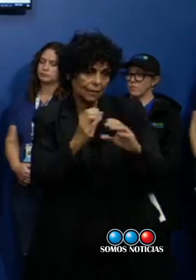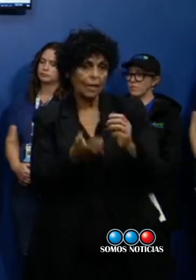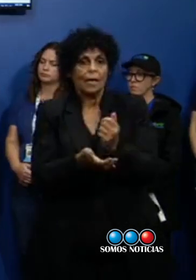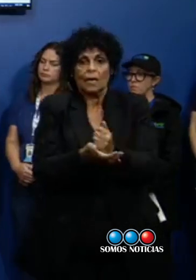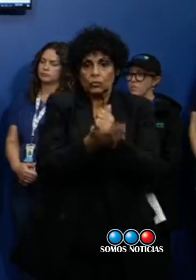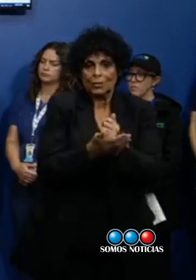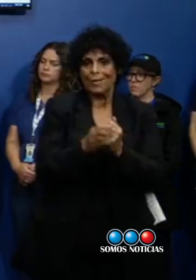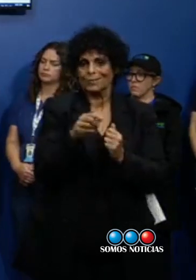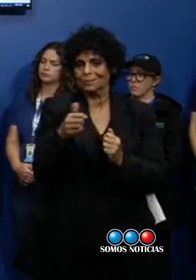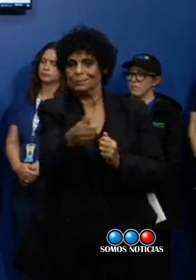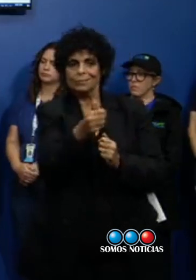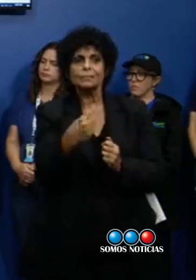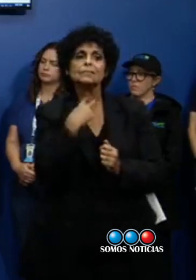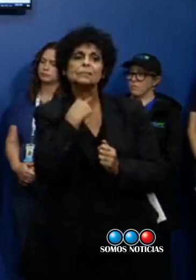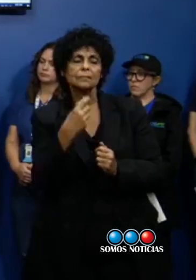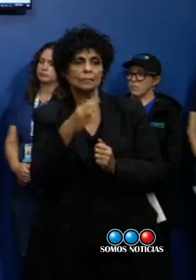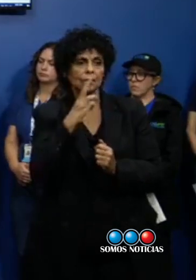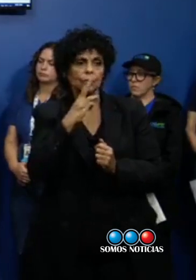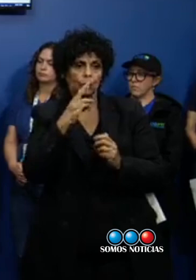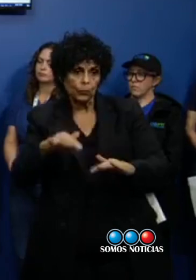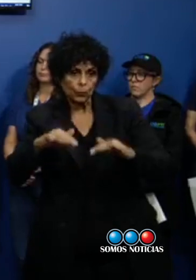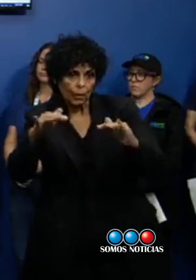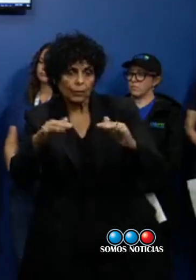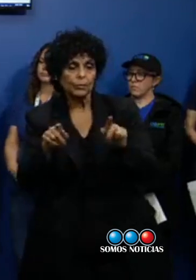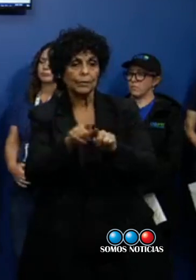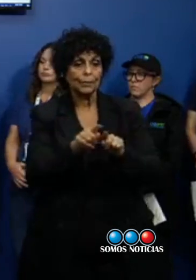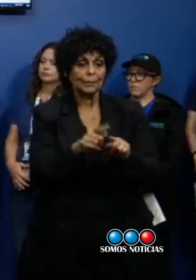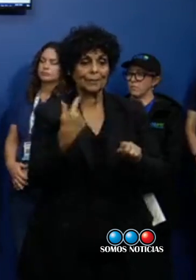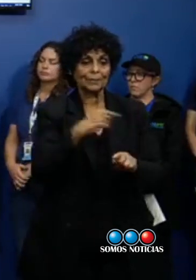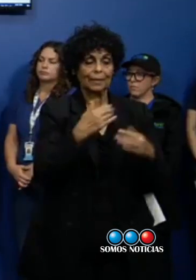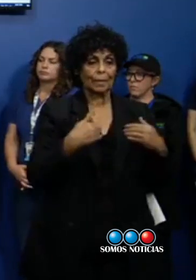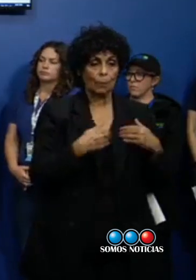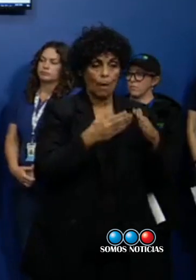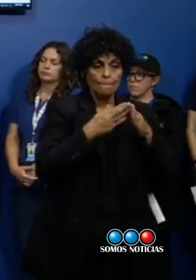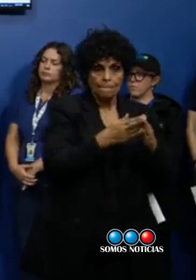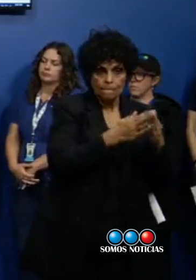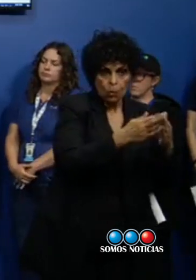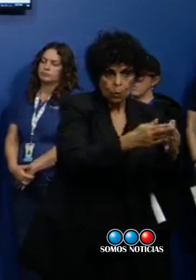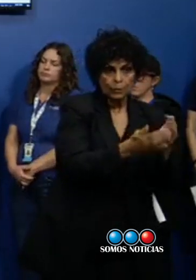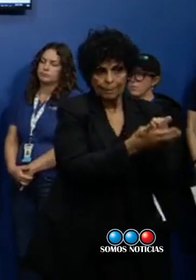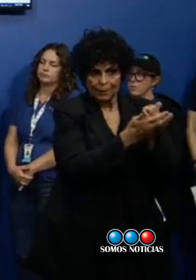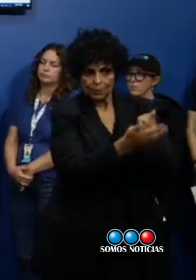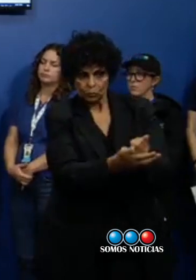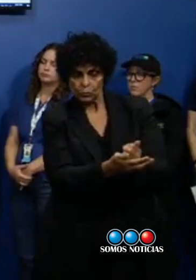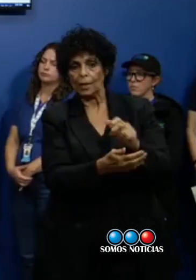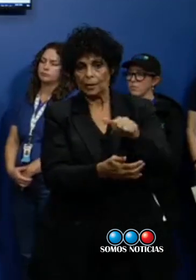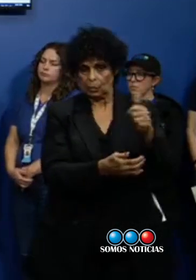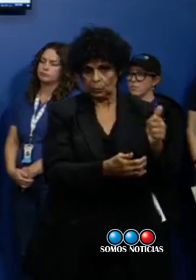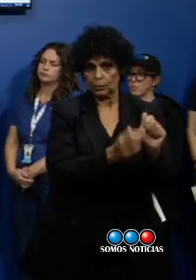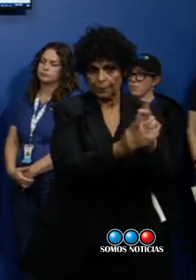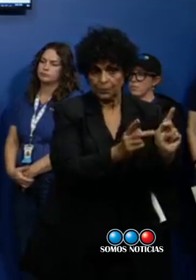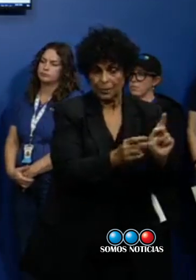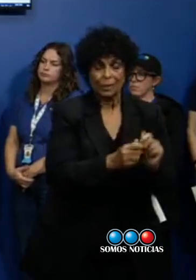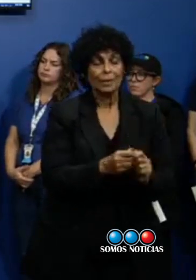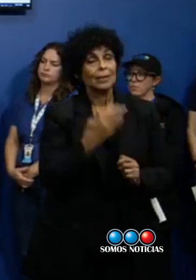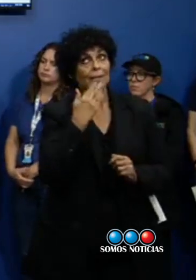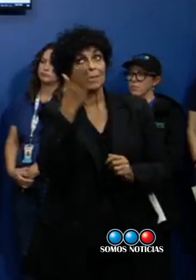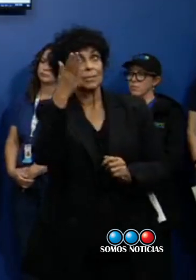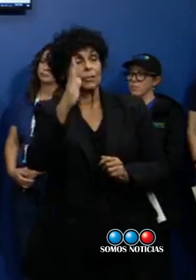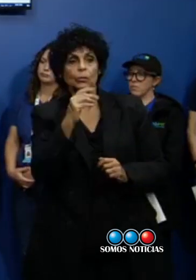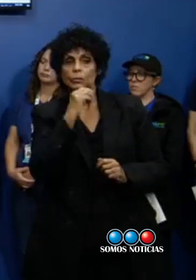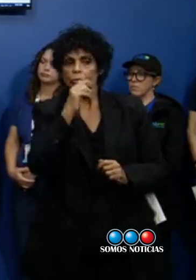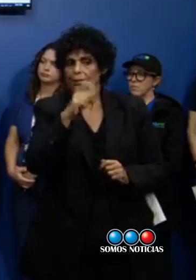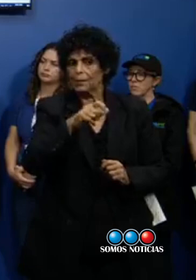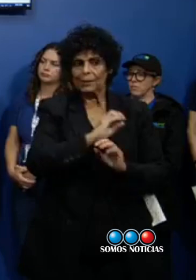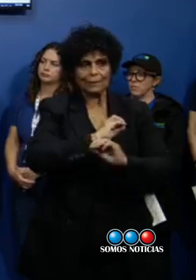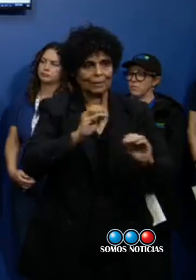inundaciones hidrodeslizadores botes de rescate entre otros gracias a Dios no tuvimos